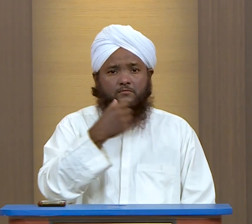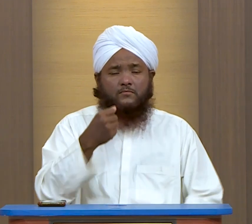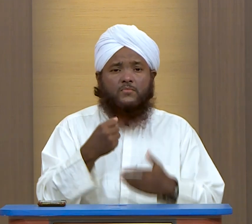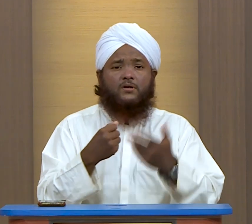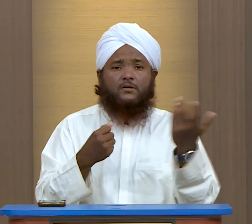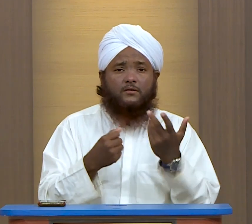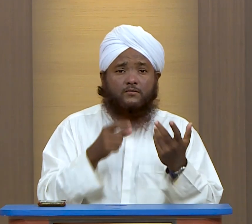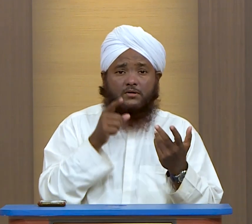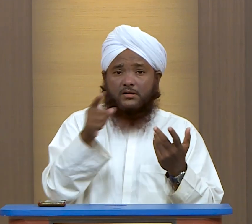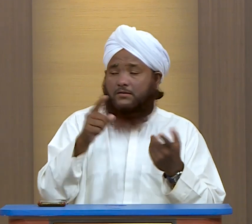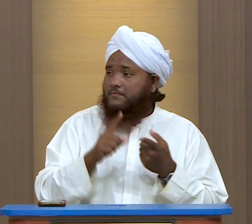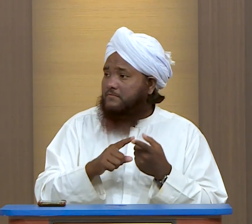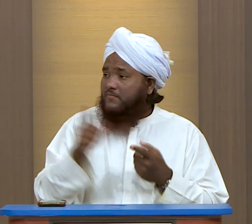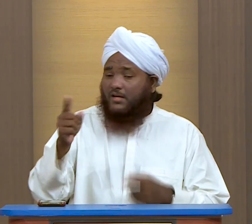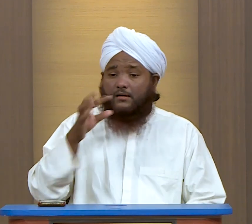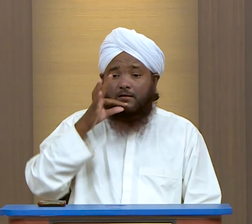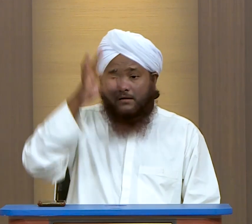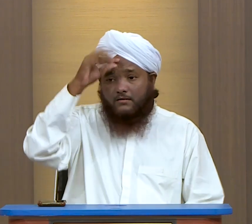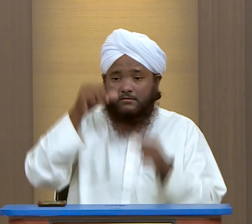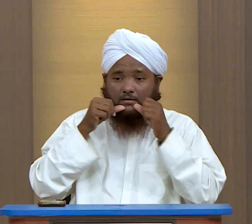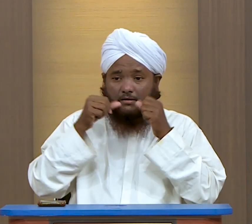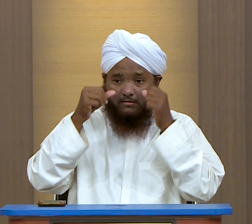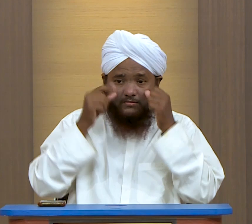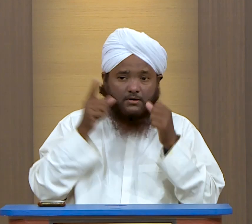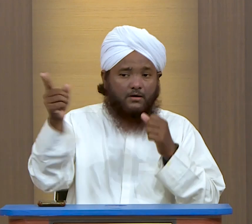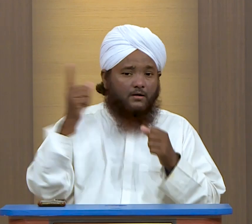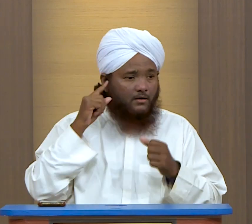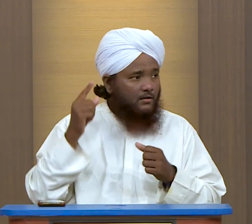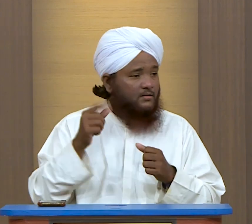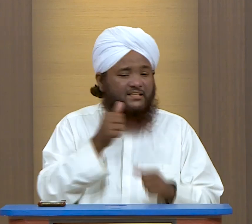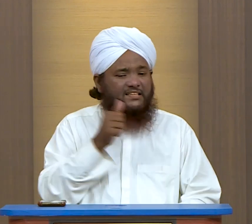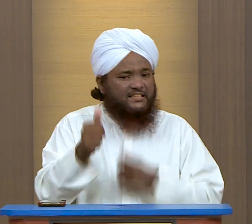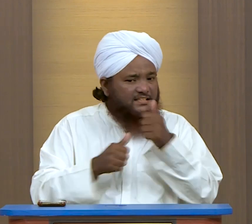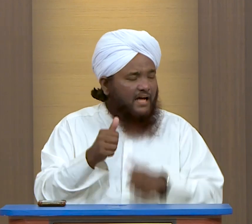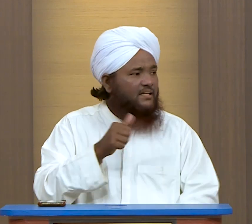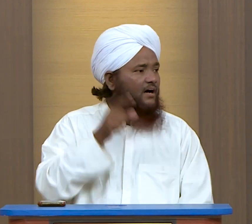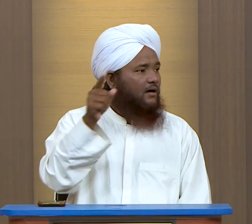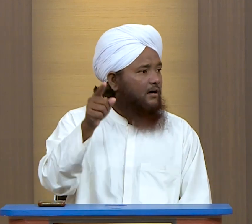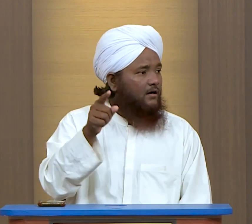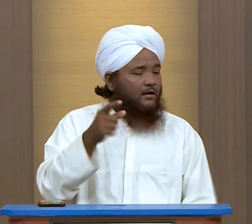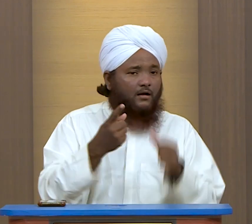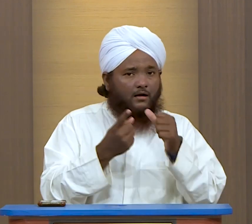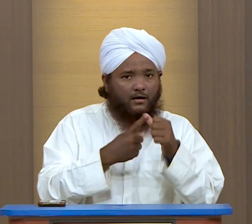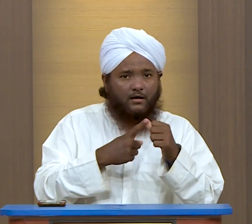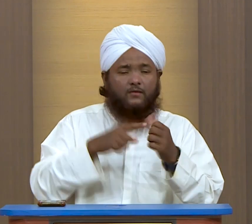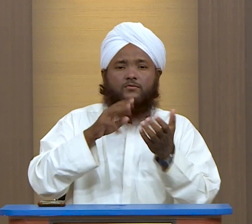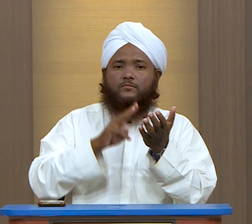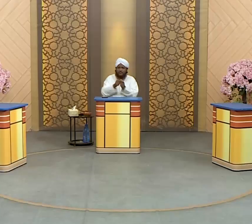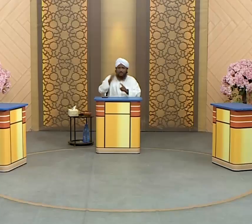کے حبیب صلی اللہ علیہ وآلہ وصحبہ وسلم کے دادا جان حضرت سیدنا عبد المطلب رضی اللہ عنہ کو